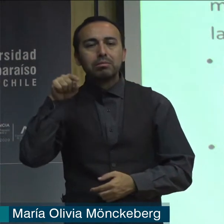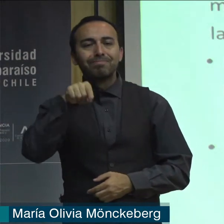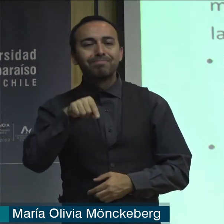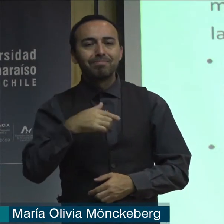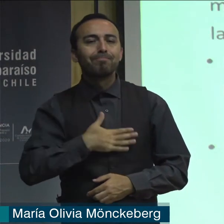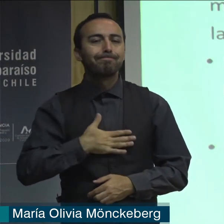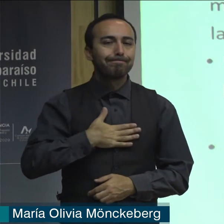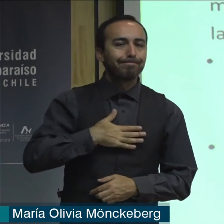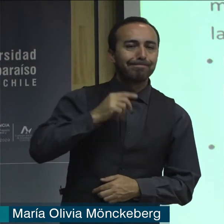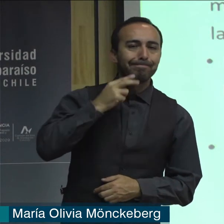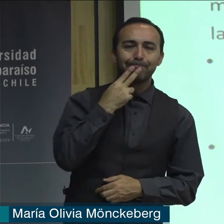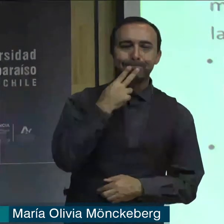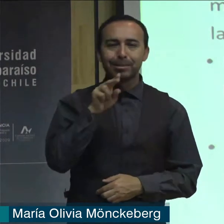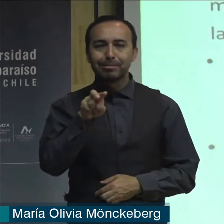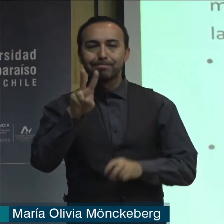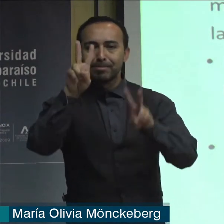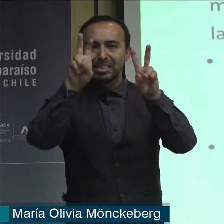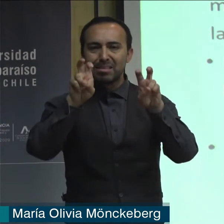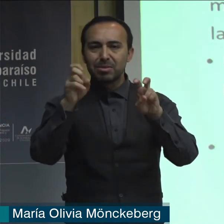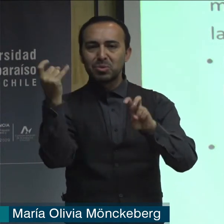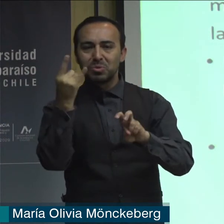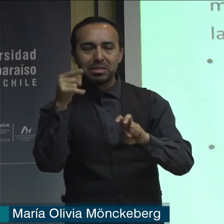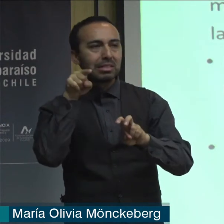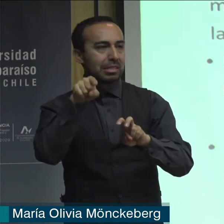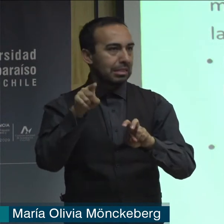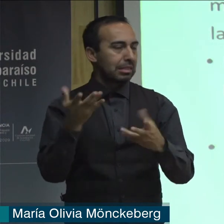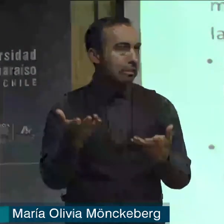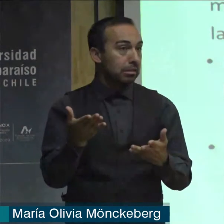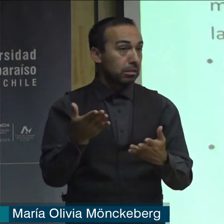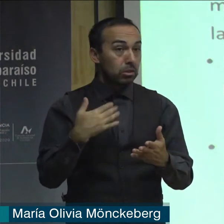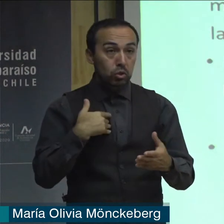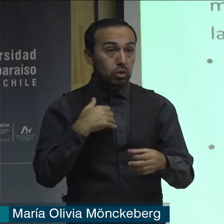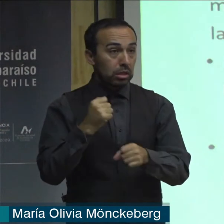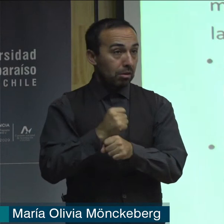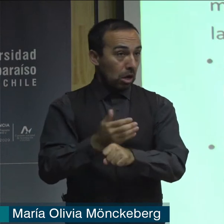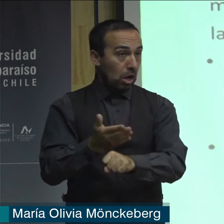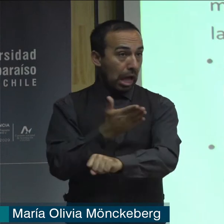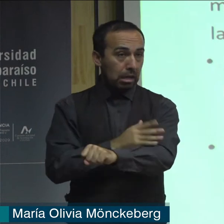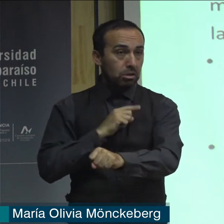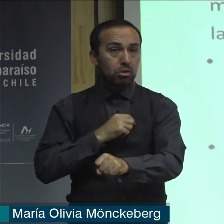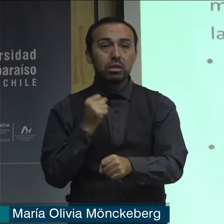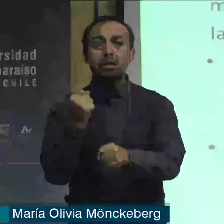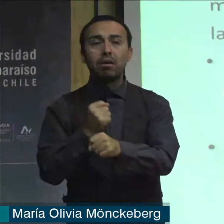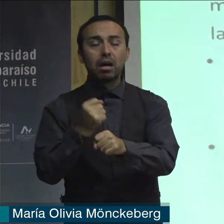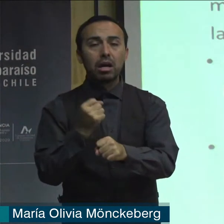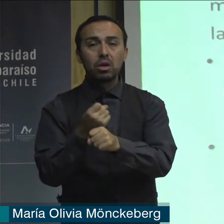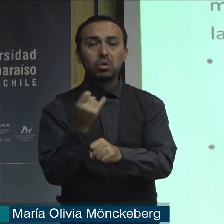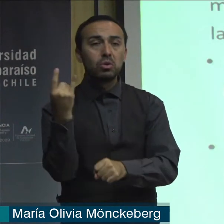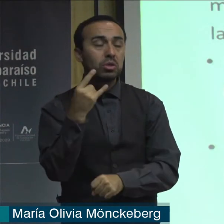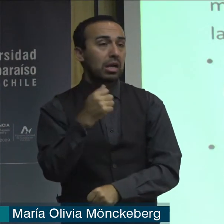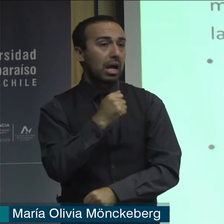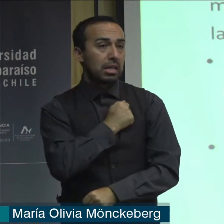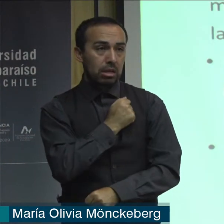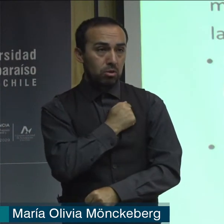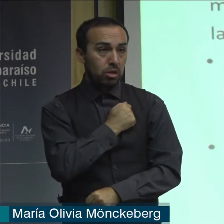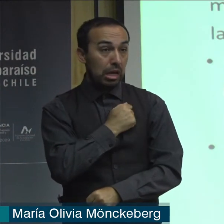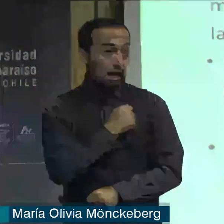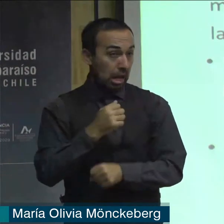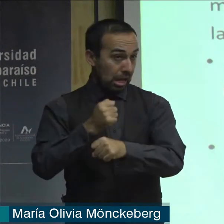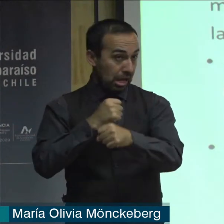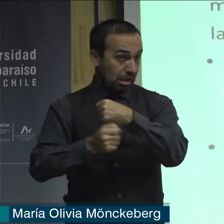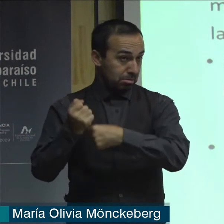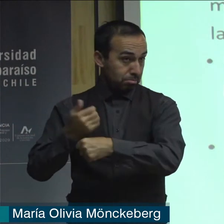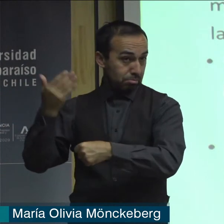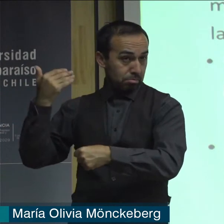tocó el último trabajo antes del golpe yo trabajaba en la Universidad Católica trabajaba en el equipo de